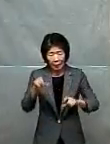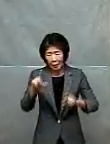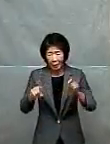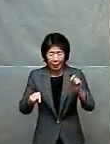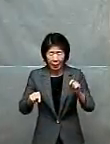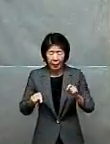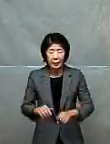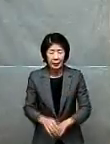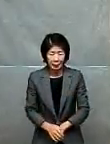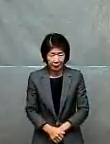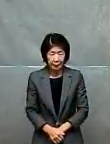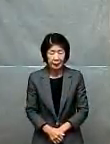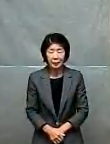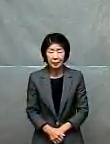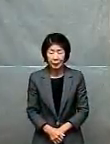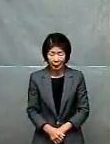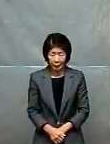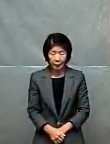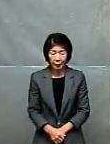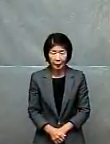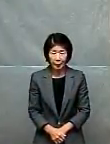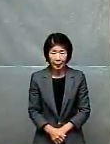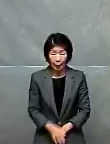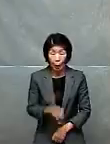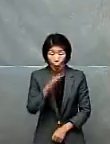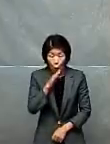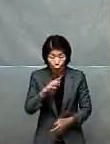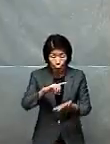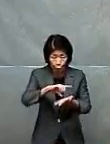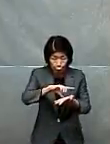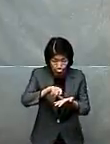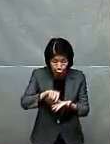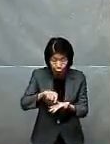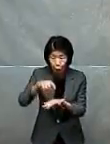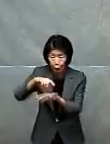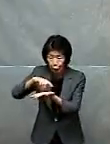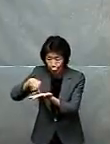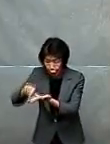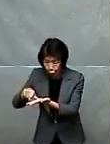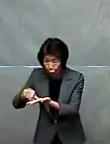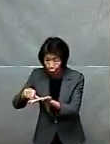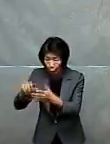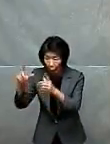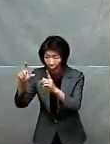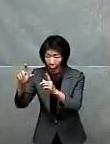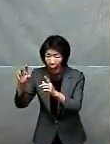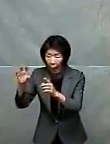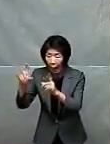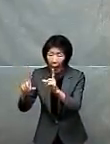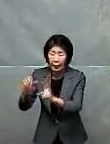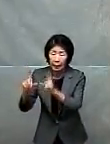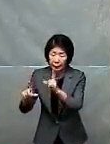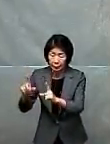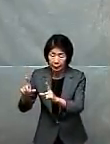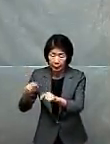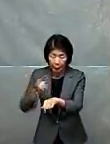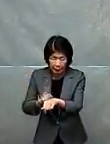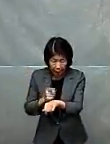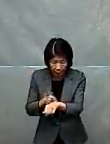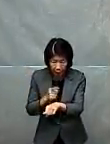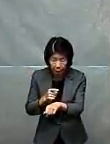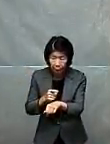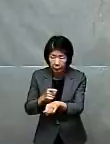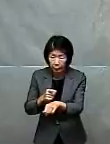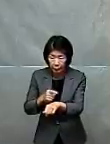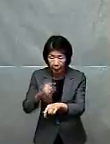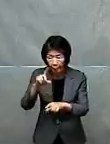、あの本当に地域ごとにいろいろな性格を持っておりま